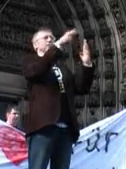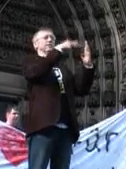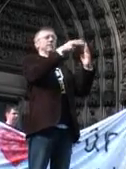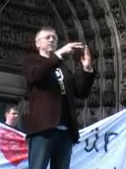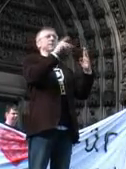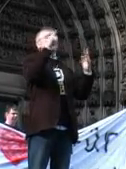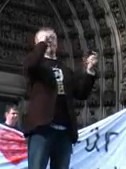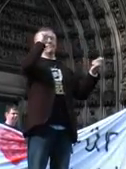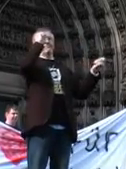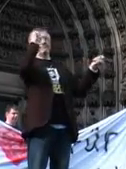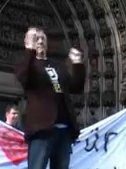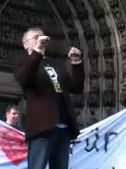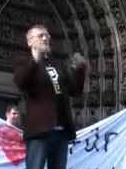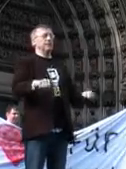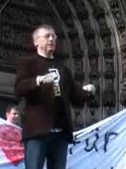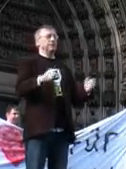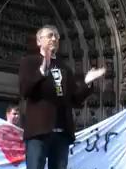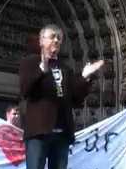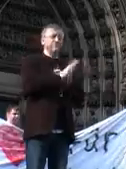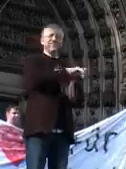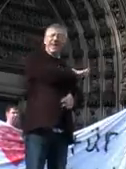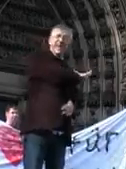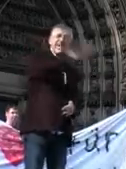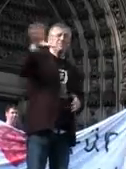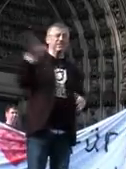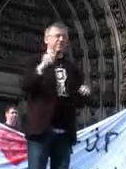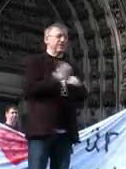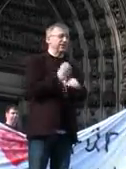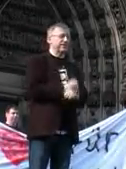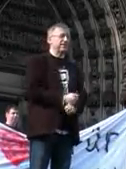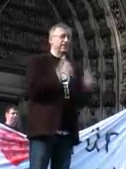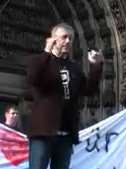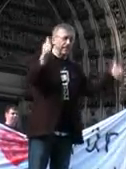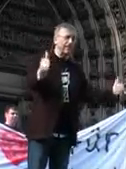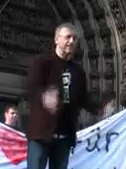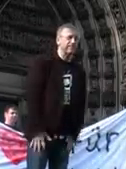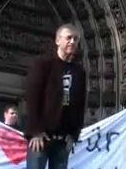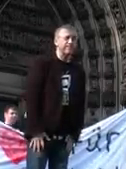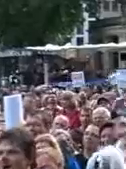Das ist das Thema, das bei uns die allerhöchste Priorität hat. Und nur wenn wir immer wieder darauf hinweisen...